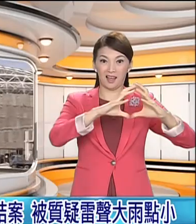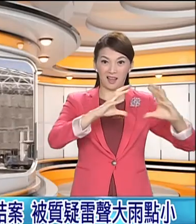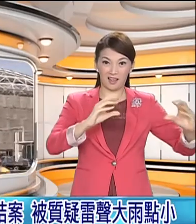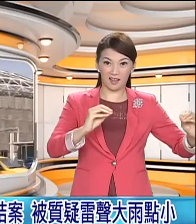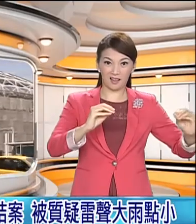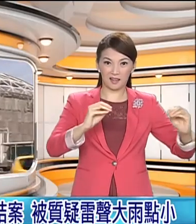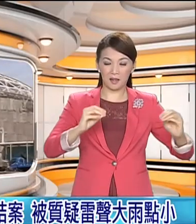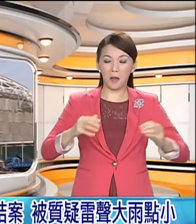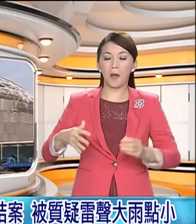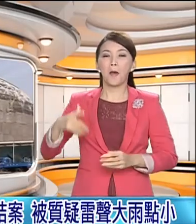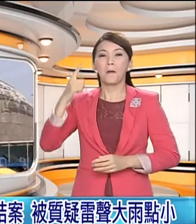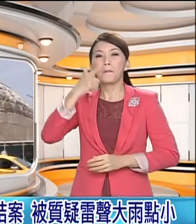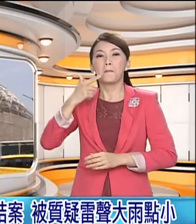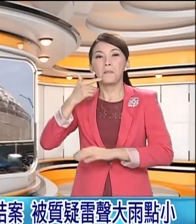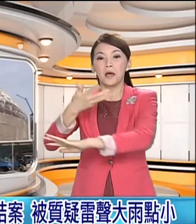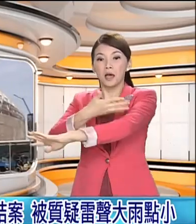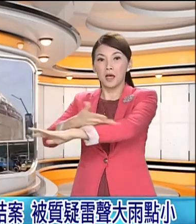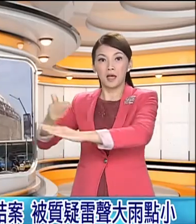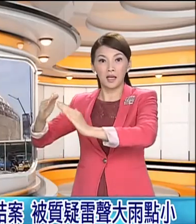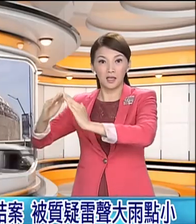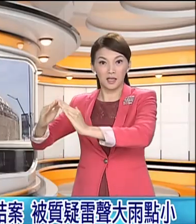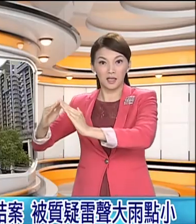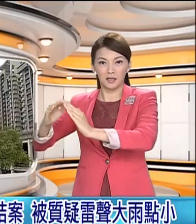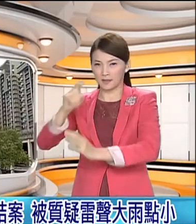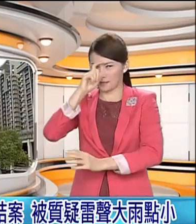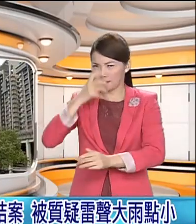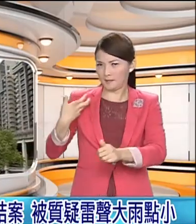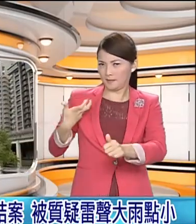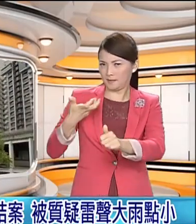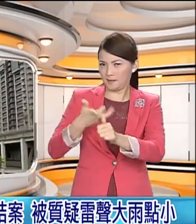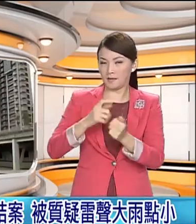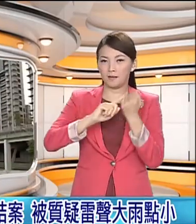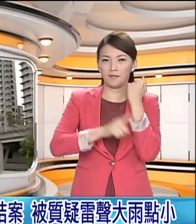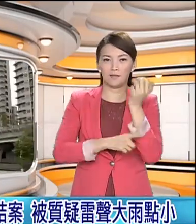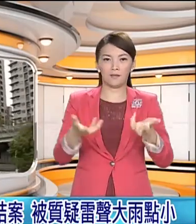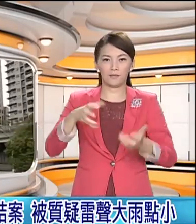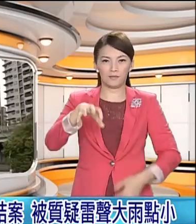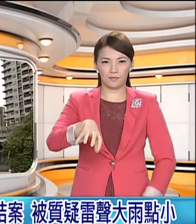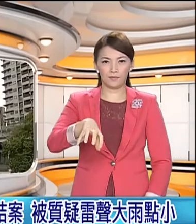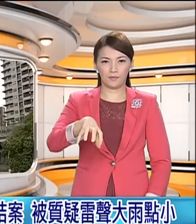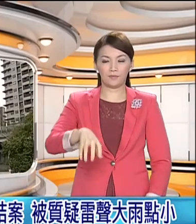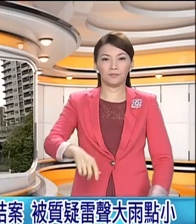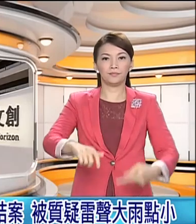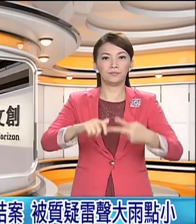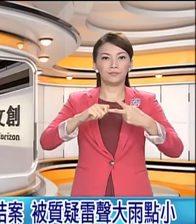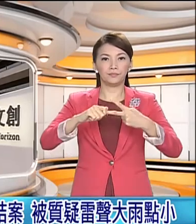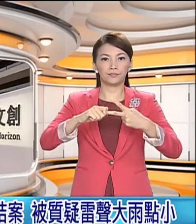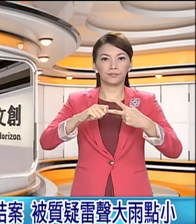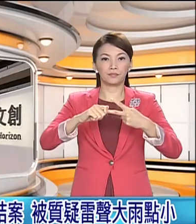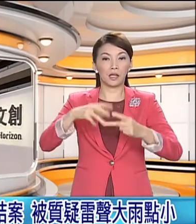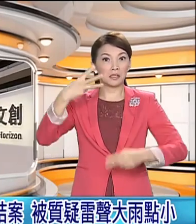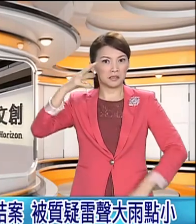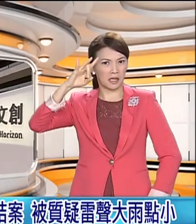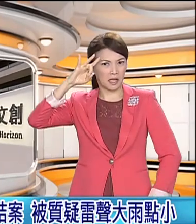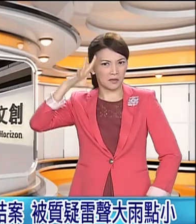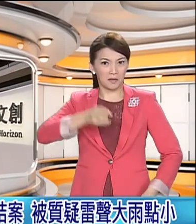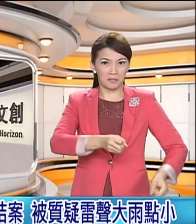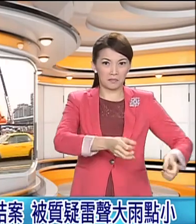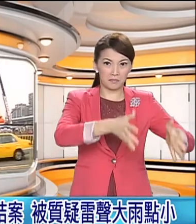跟美和事案，建议是要移送法务部，而三创数位园区以及